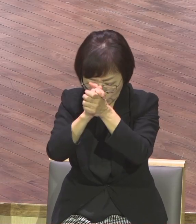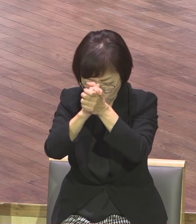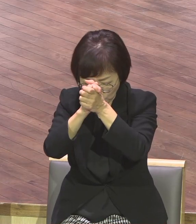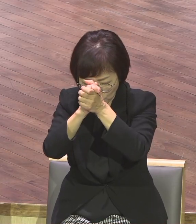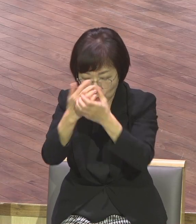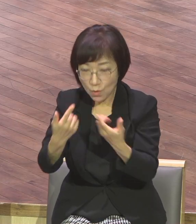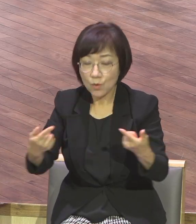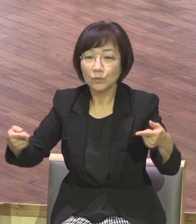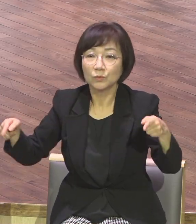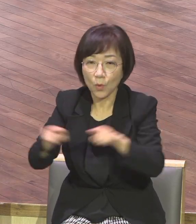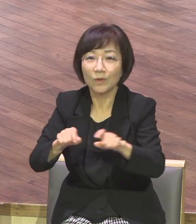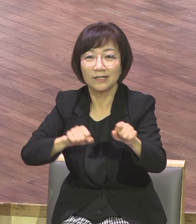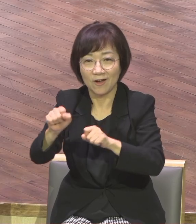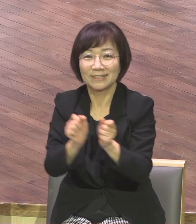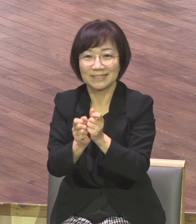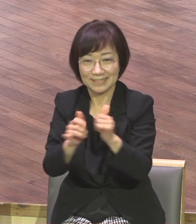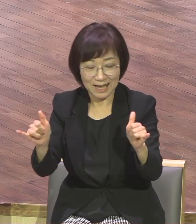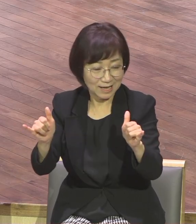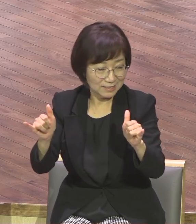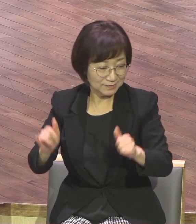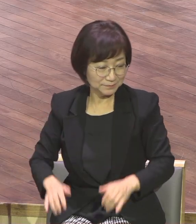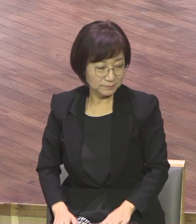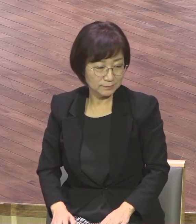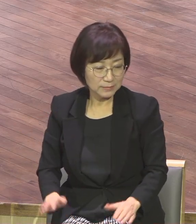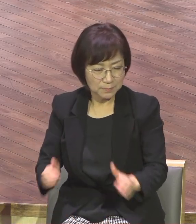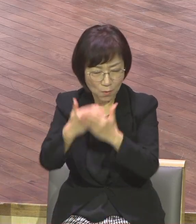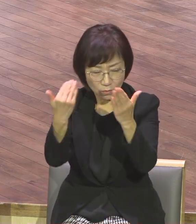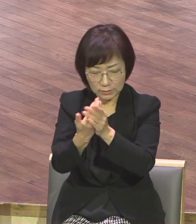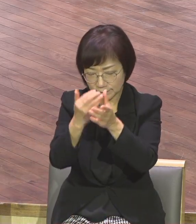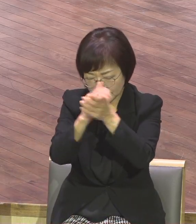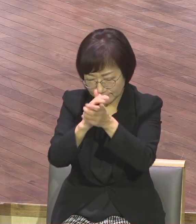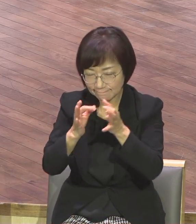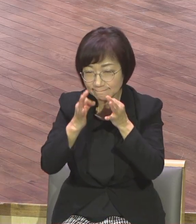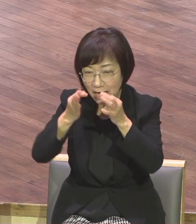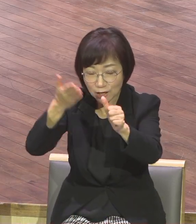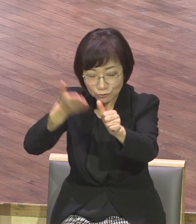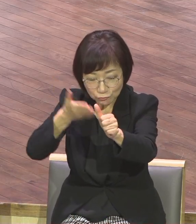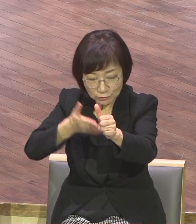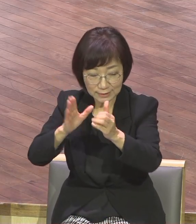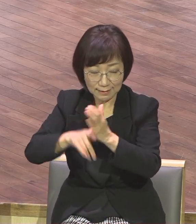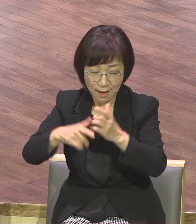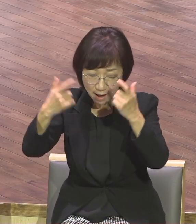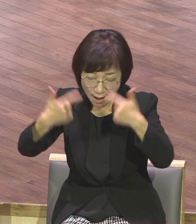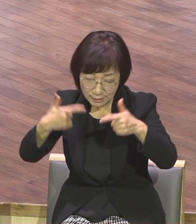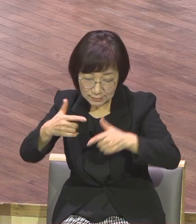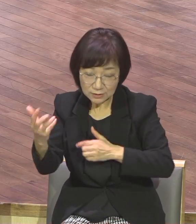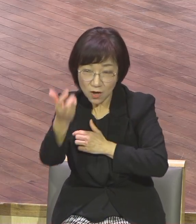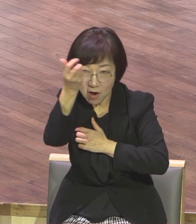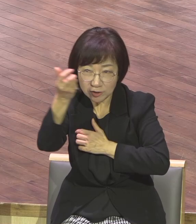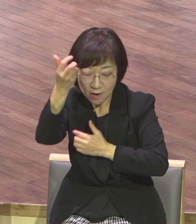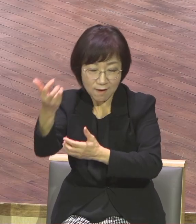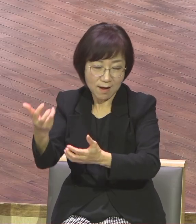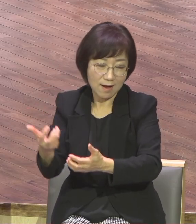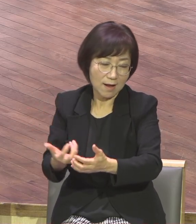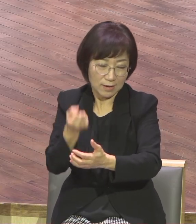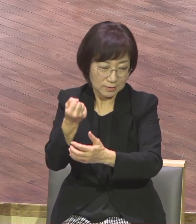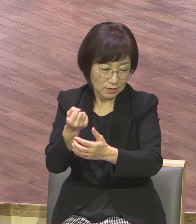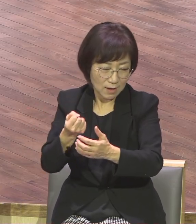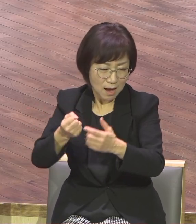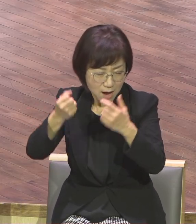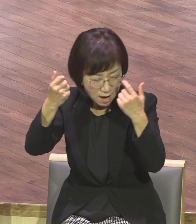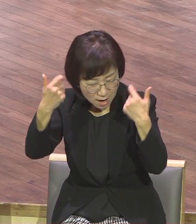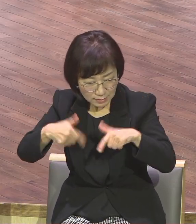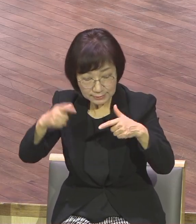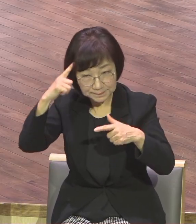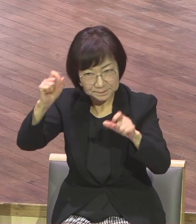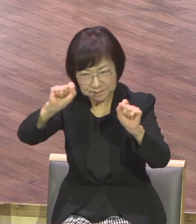봅니다. 모든 기도와 간구를 하되 항상 성령 안에서 기도하고 이를 위하여 깨어